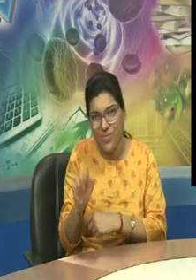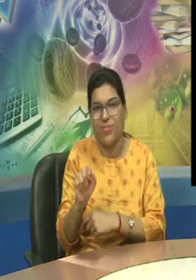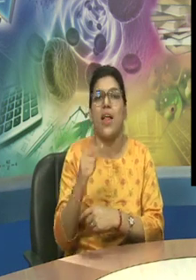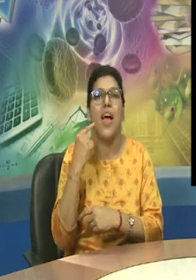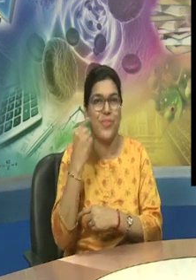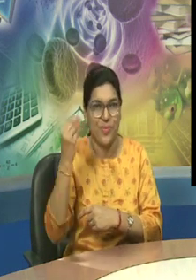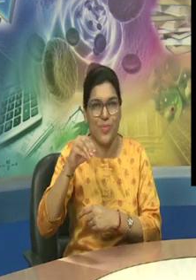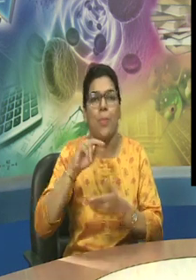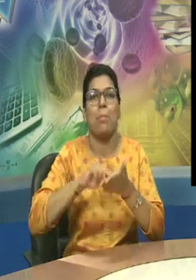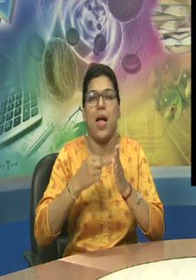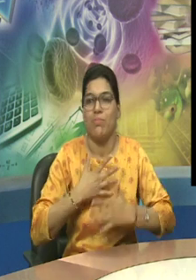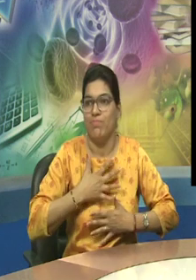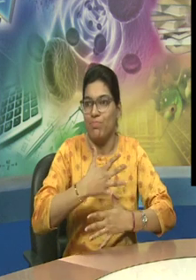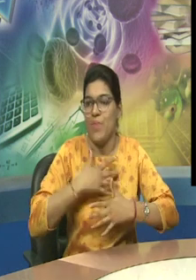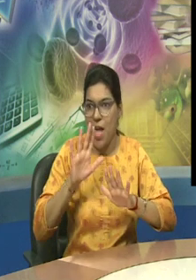रूप में